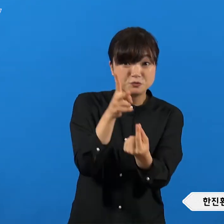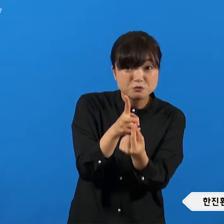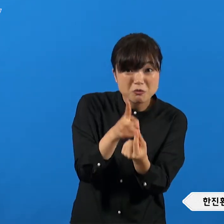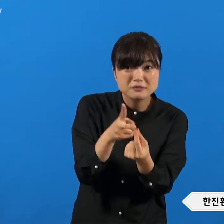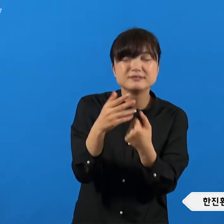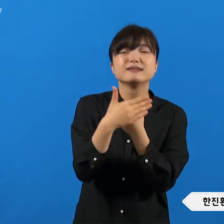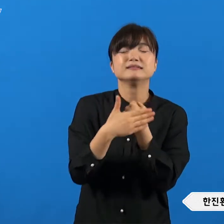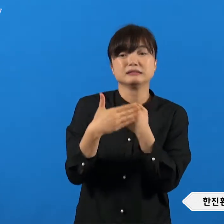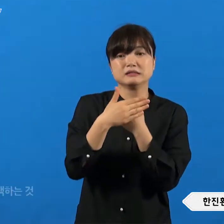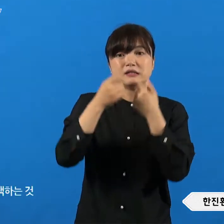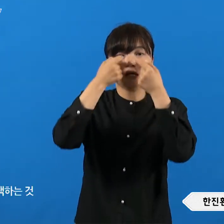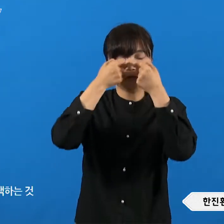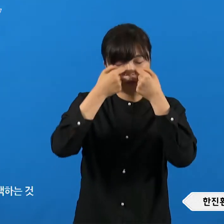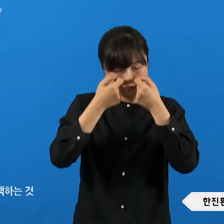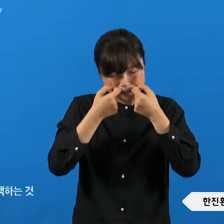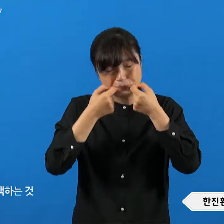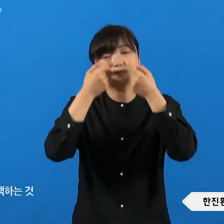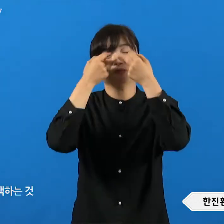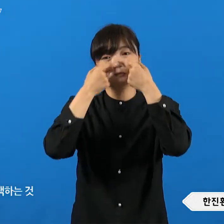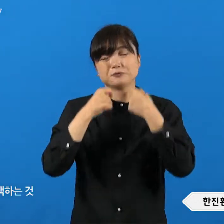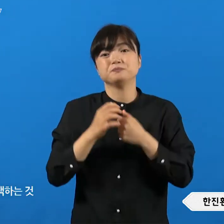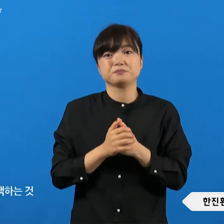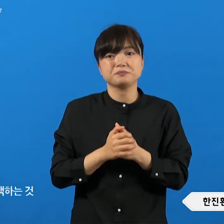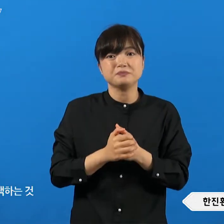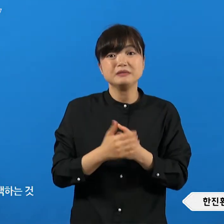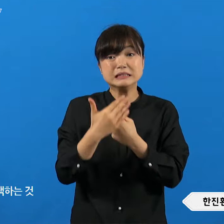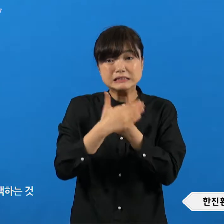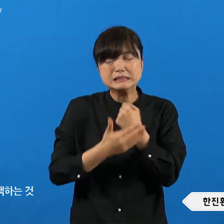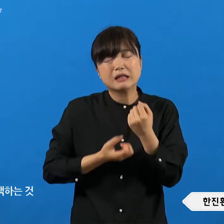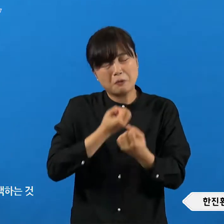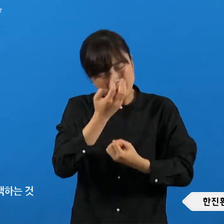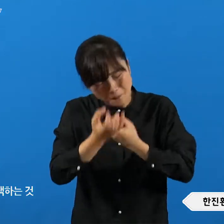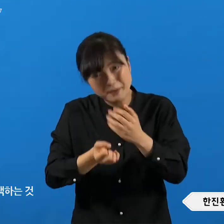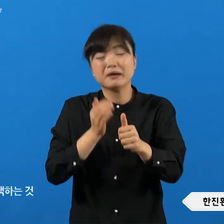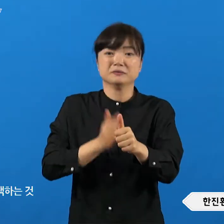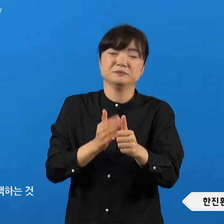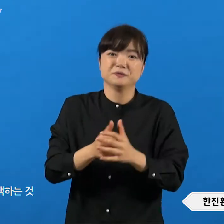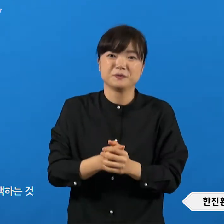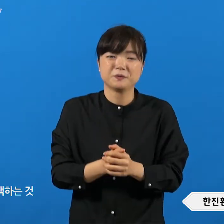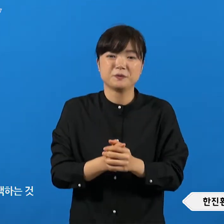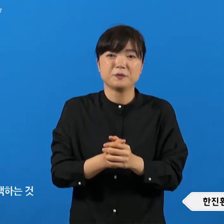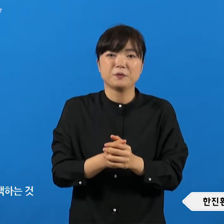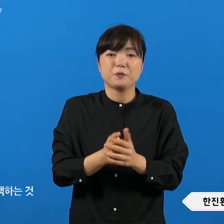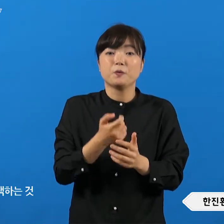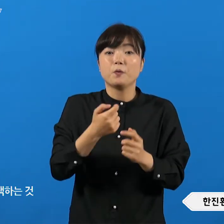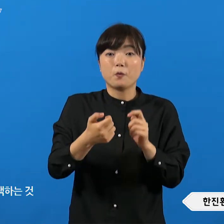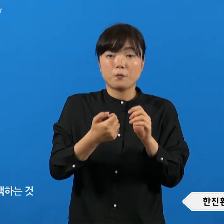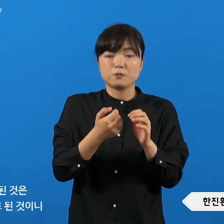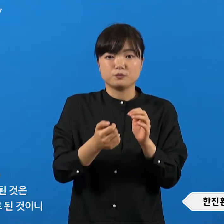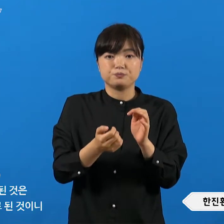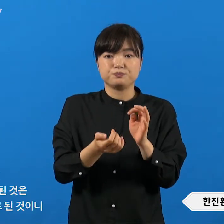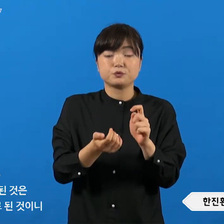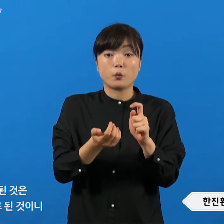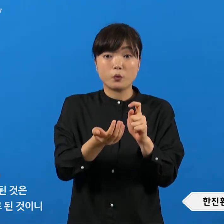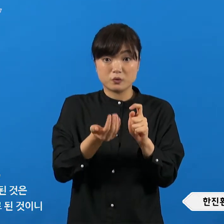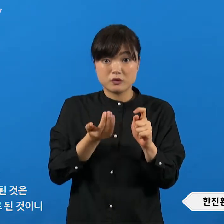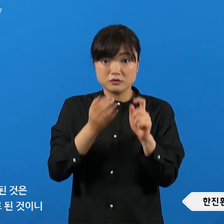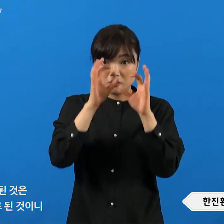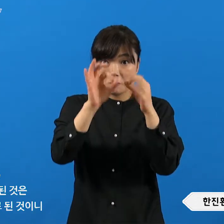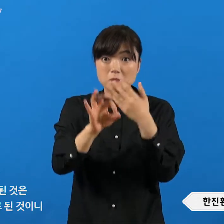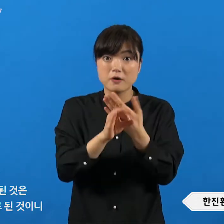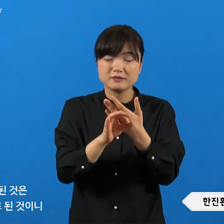둘째는 은혜의 눈물입니다. 은혜를 고백하는 것입니다. 고린도전서 15장 10절에